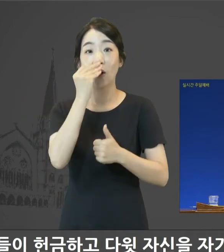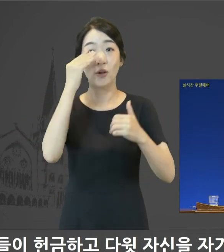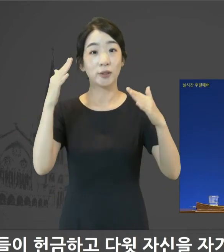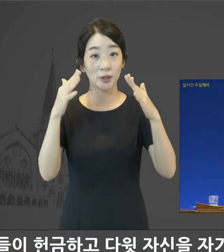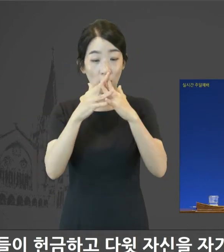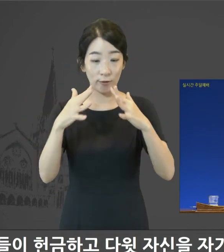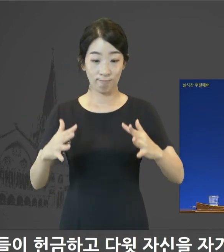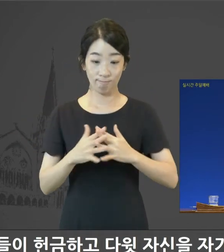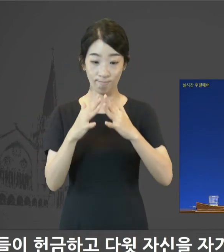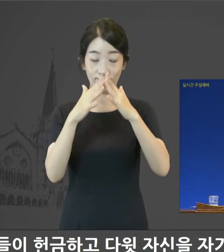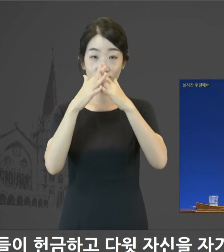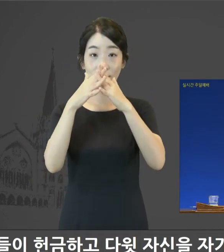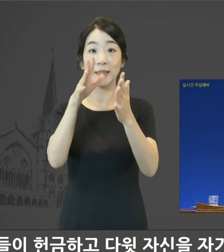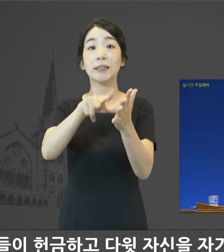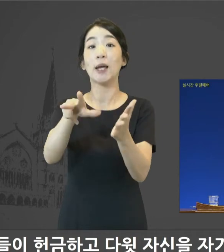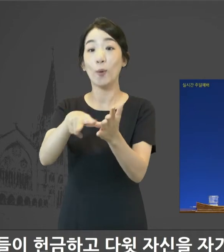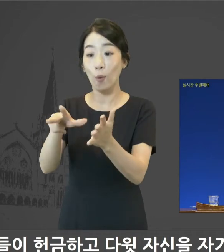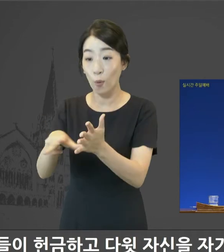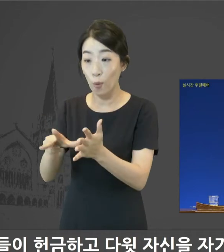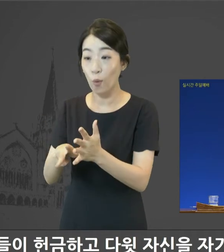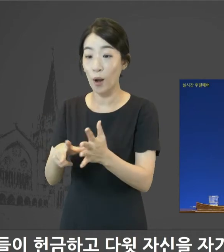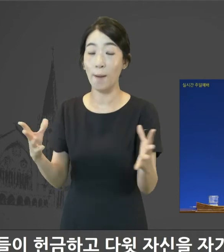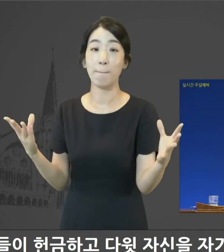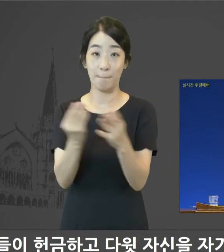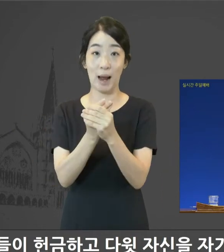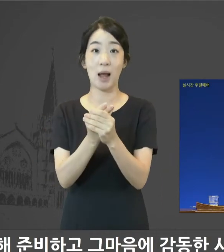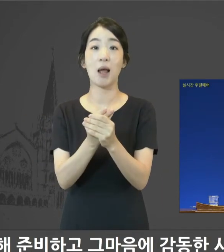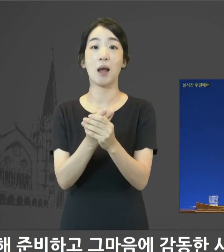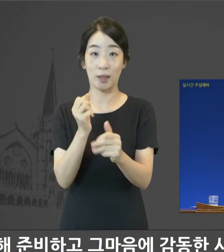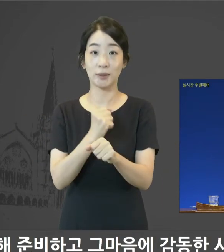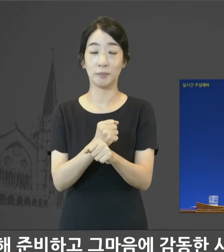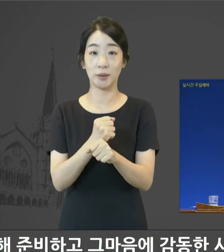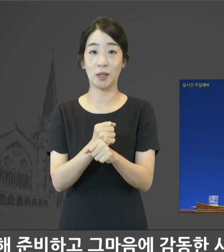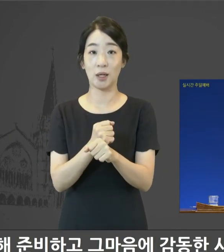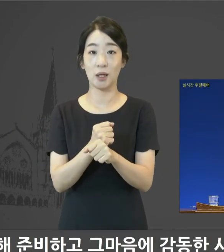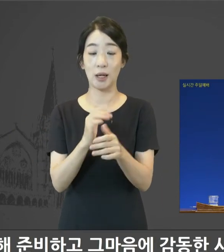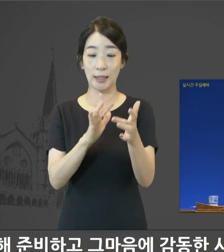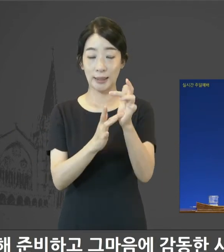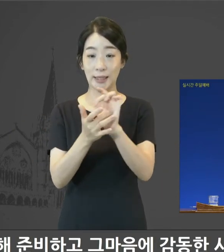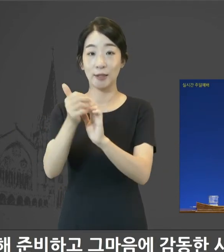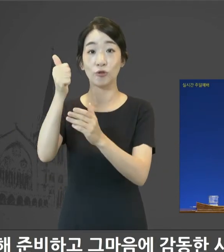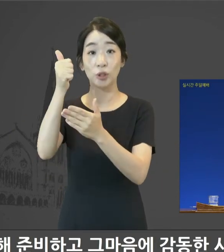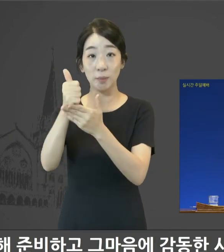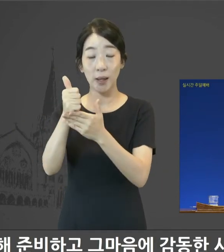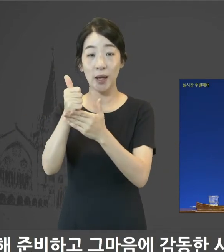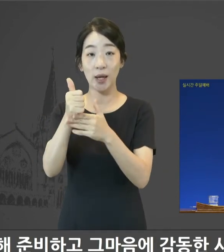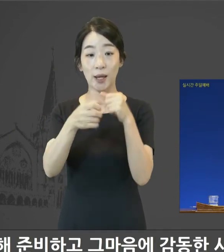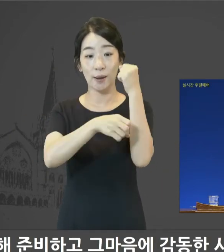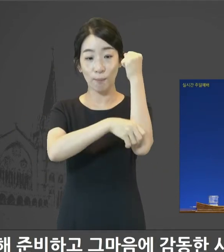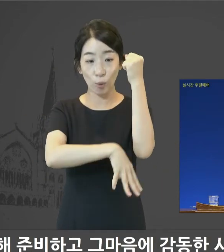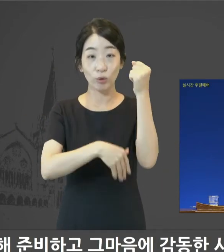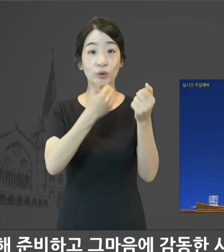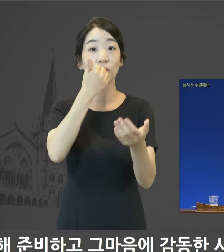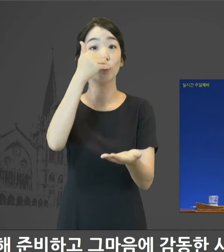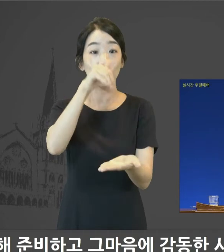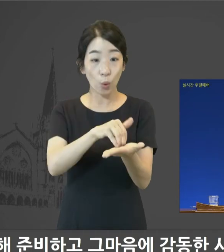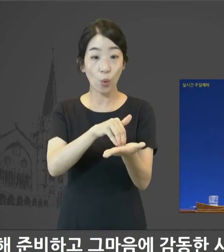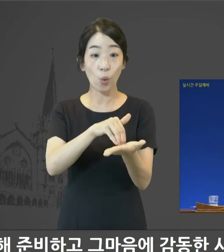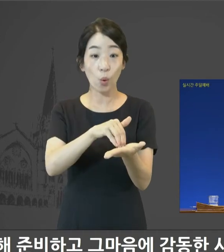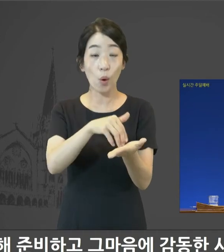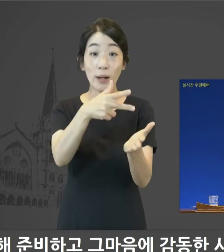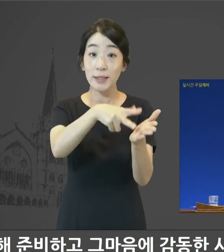준비되어 있었습니다. 예수 모퉁이 돌 위에 지어질 성전의 재료는